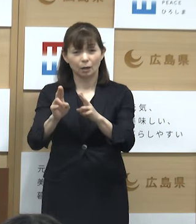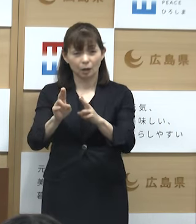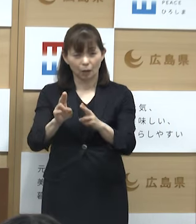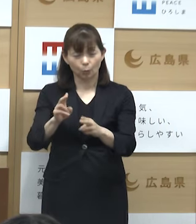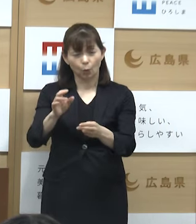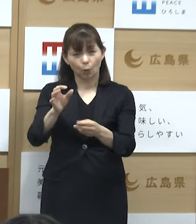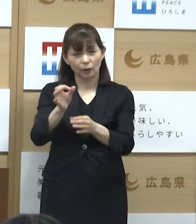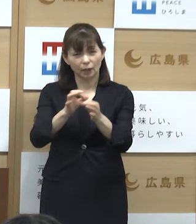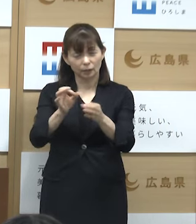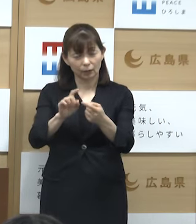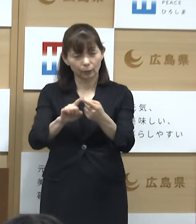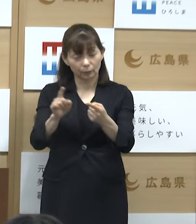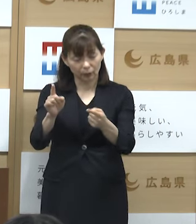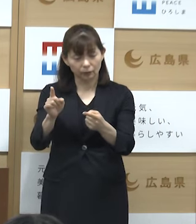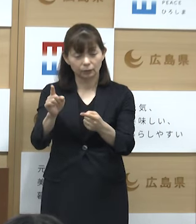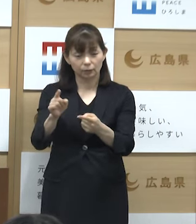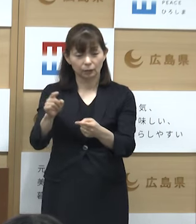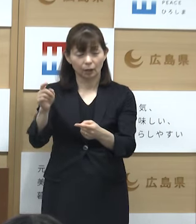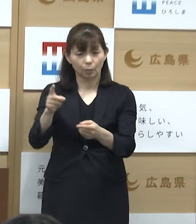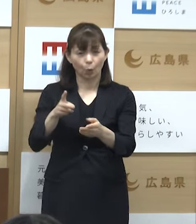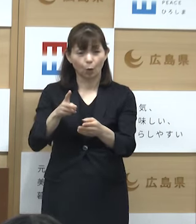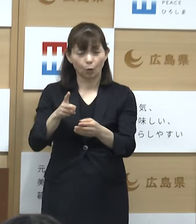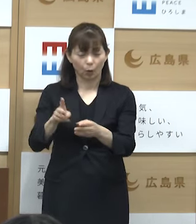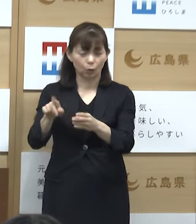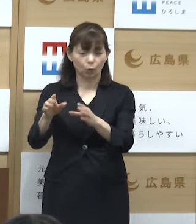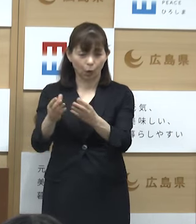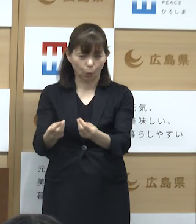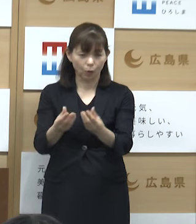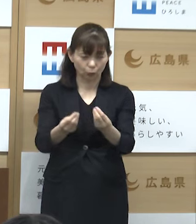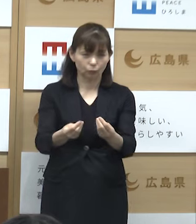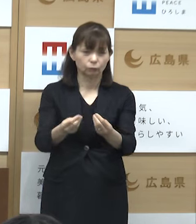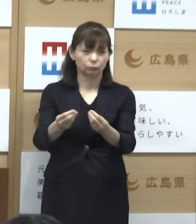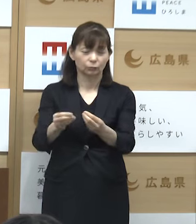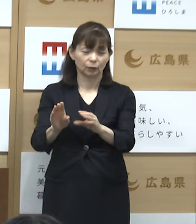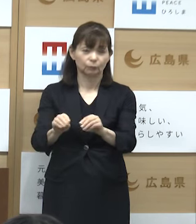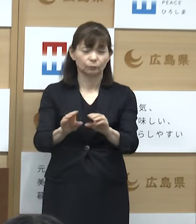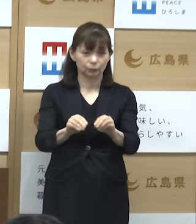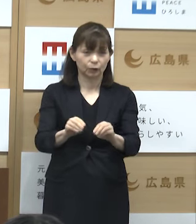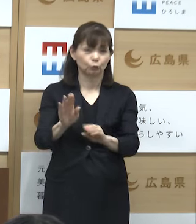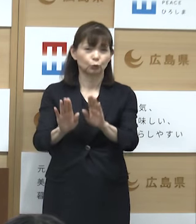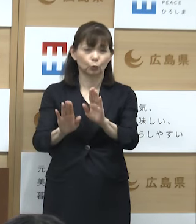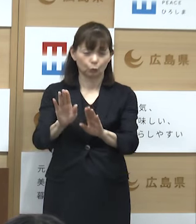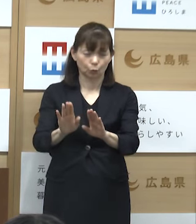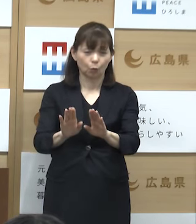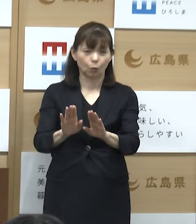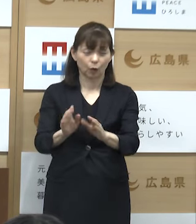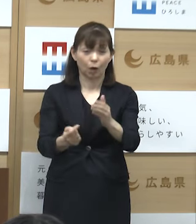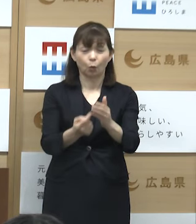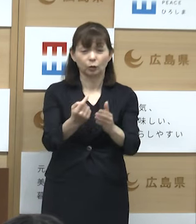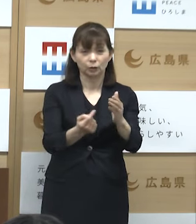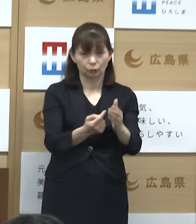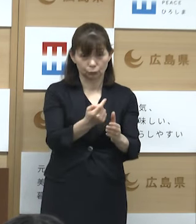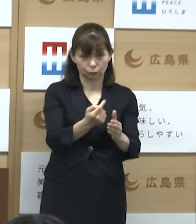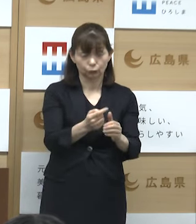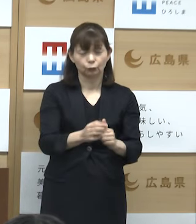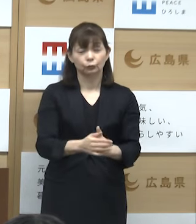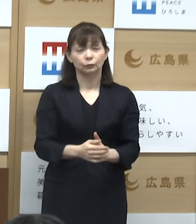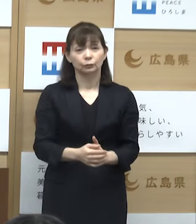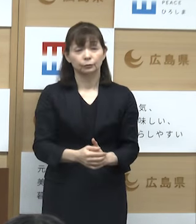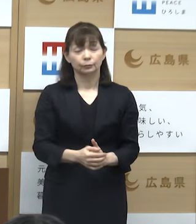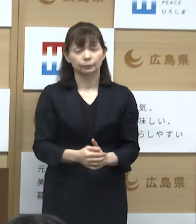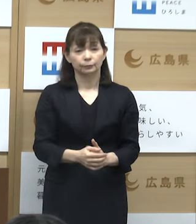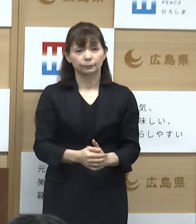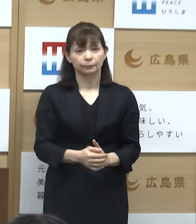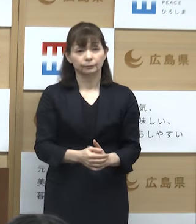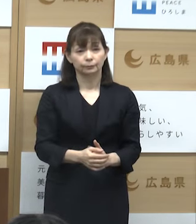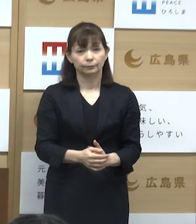っていくんじゃないかということ、まさにこれ起きていくんじゃないかということですよね。ですから、その一